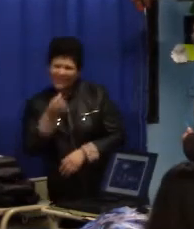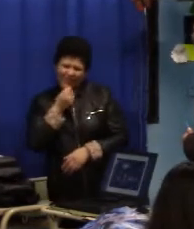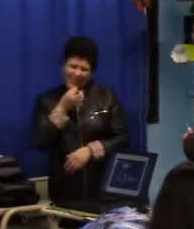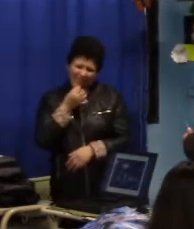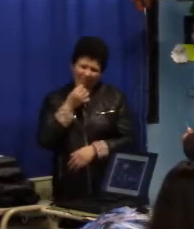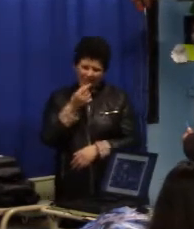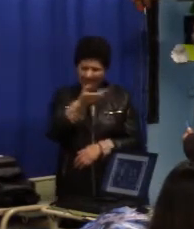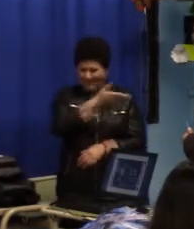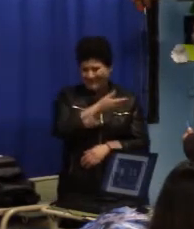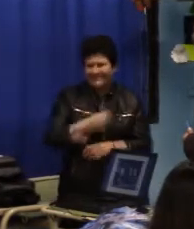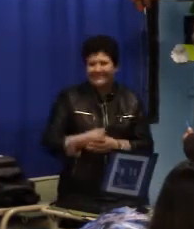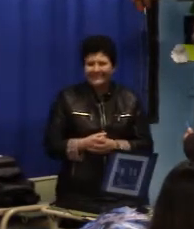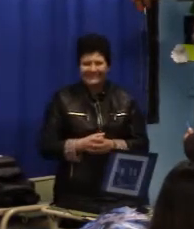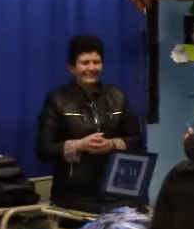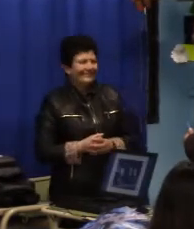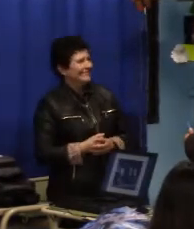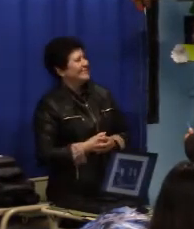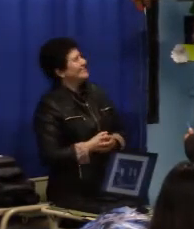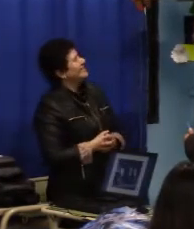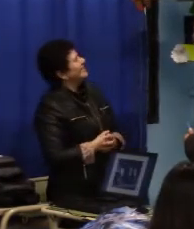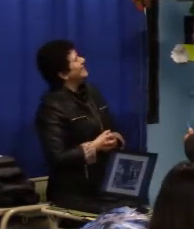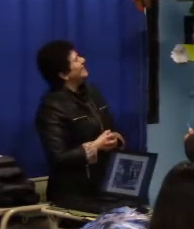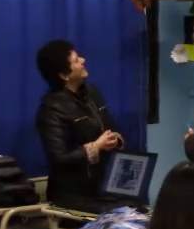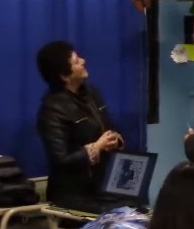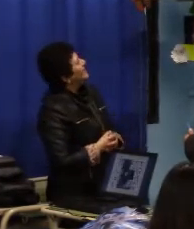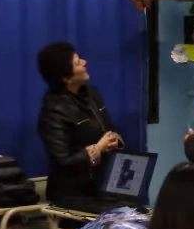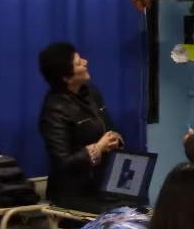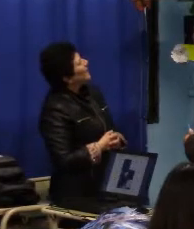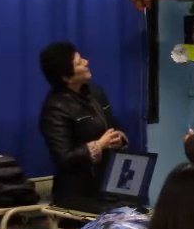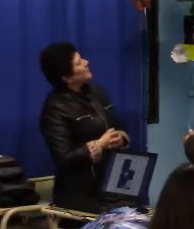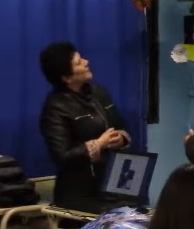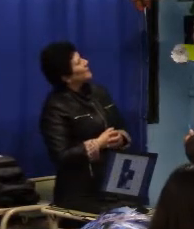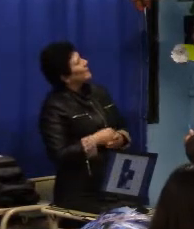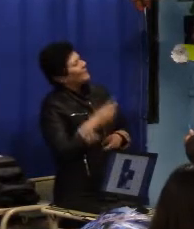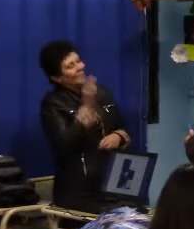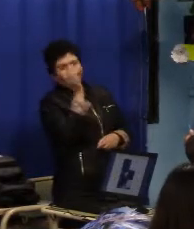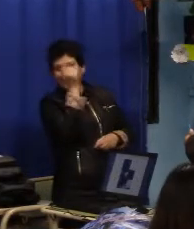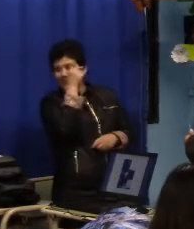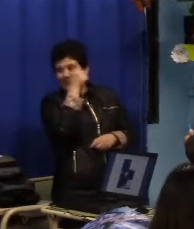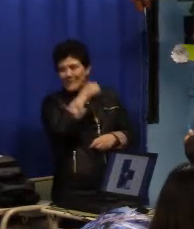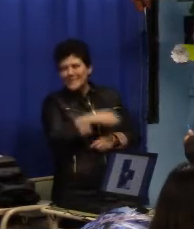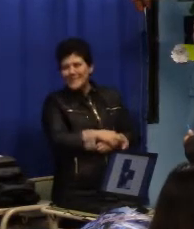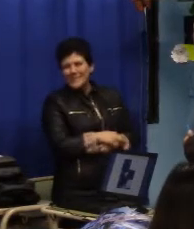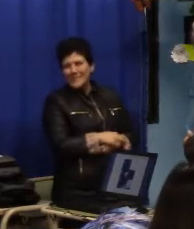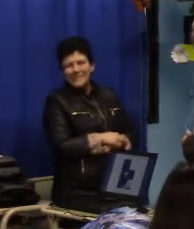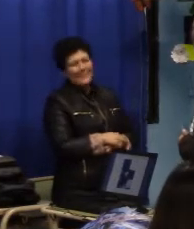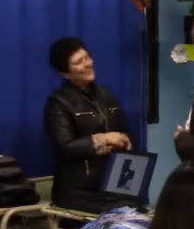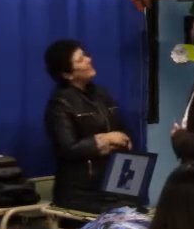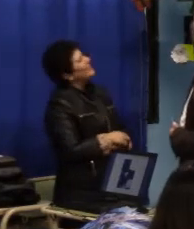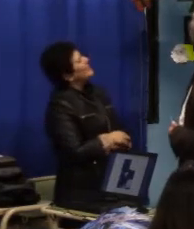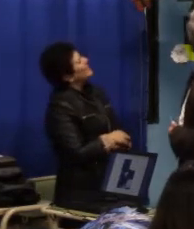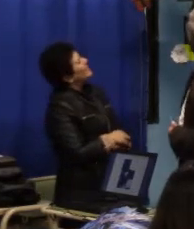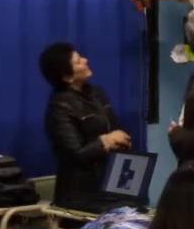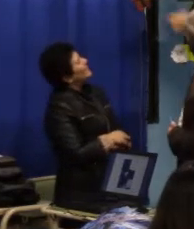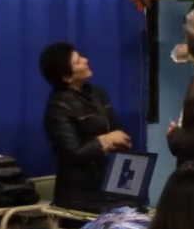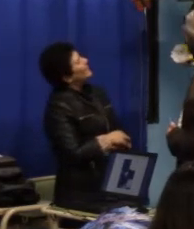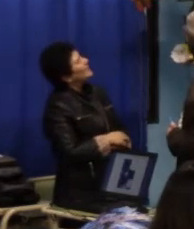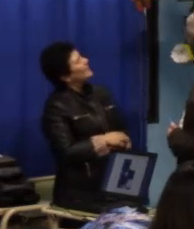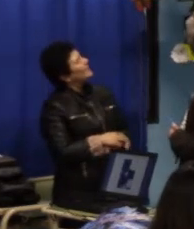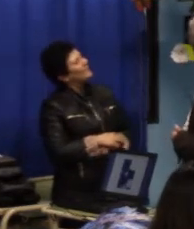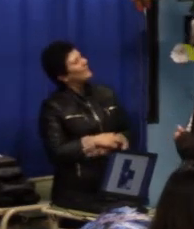Ok. Hipo acústicos. Ok. Gracias. Miren,